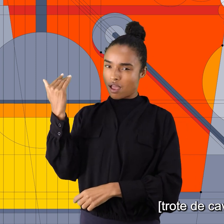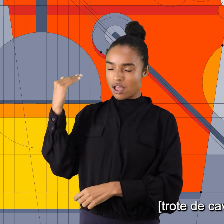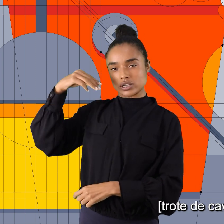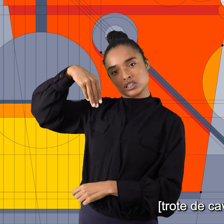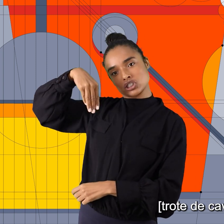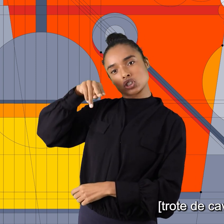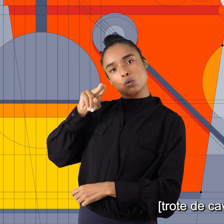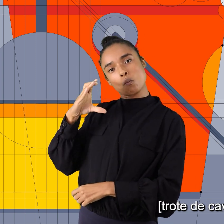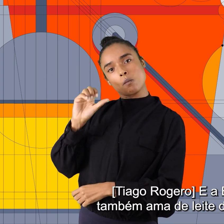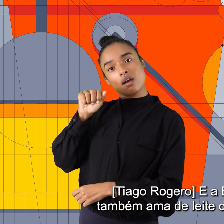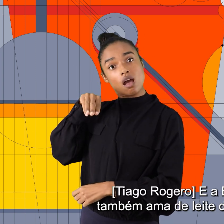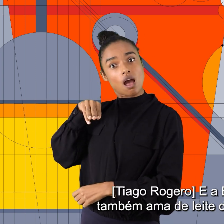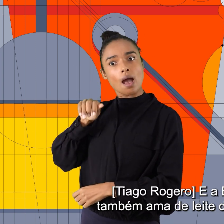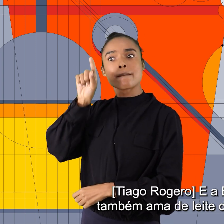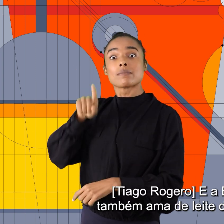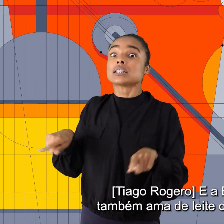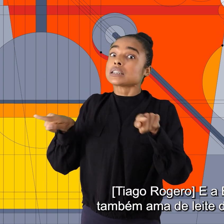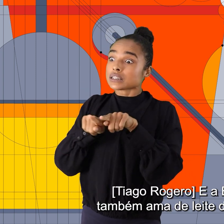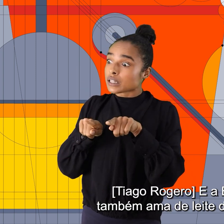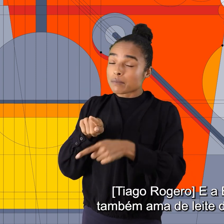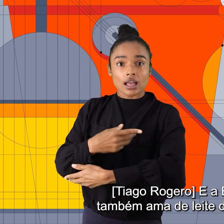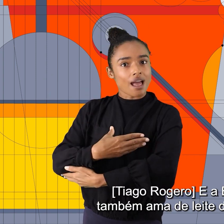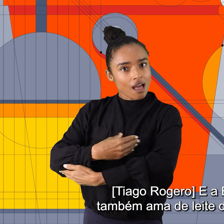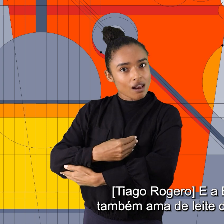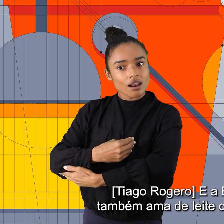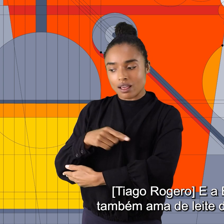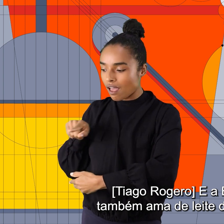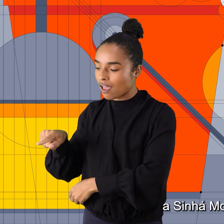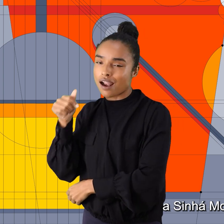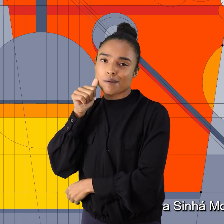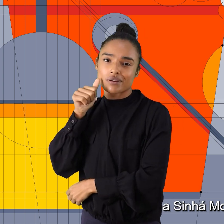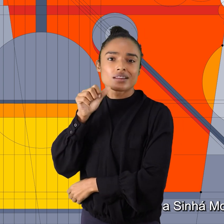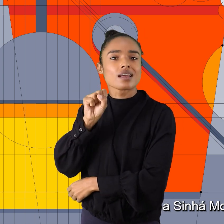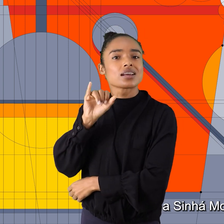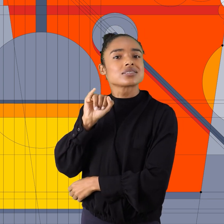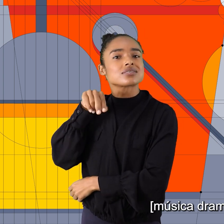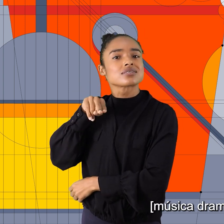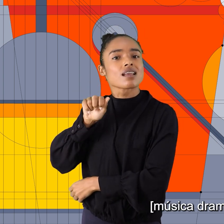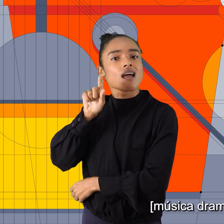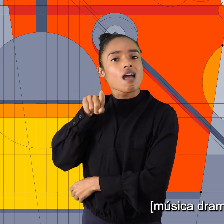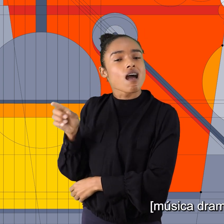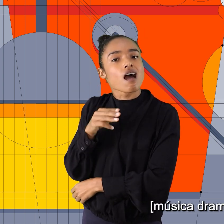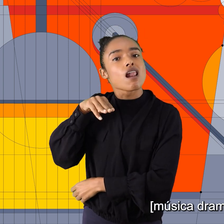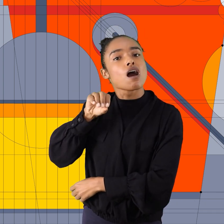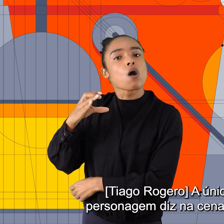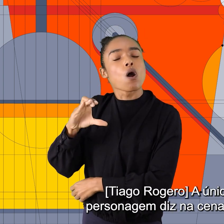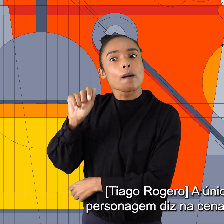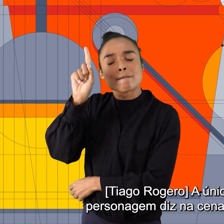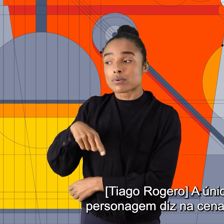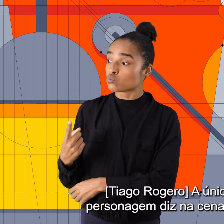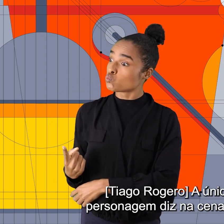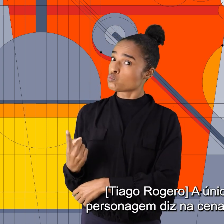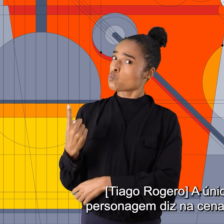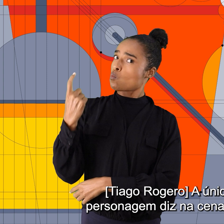mucama. E a Bá tinha sido também ama de leite da protagonista, Sim, a Moça. A